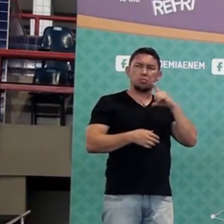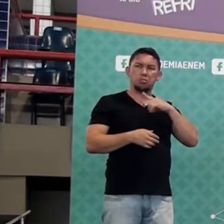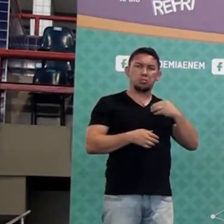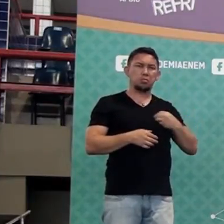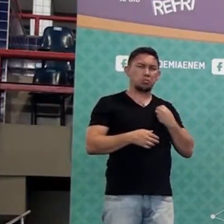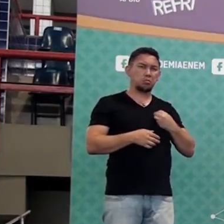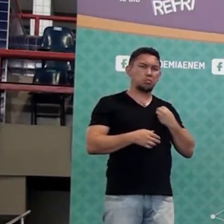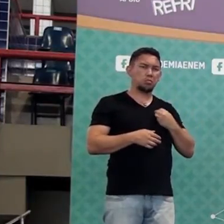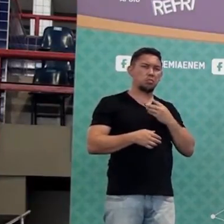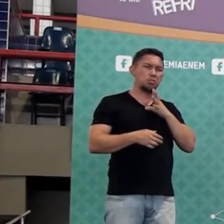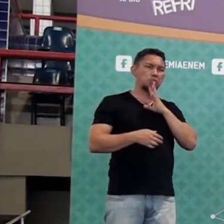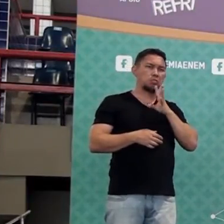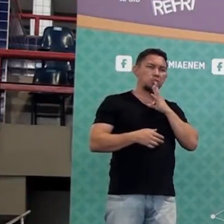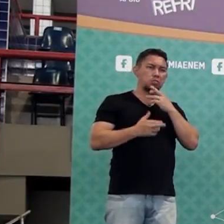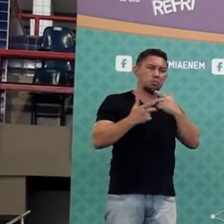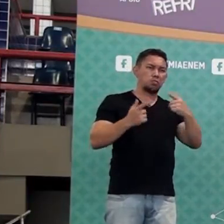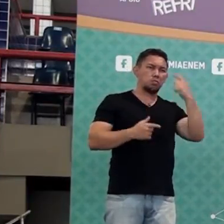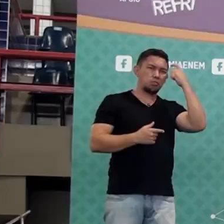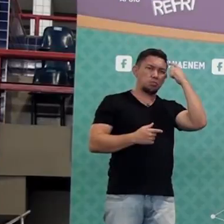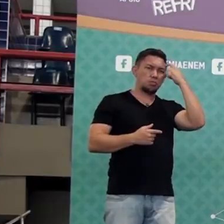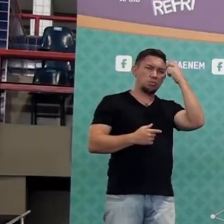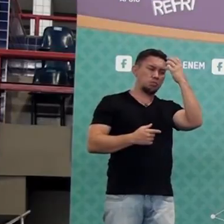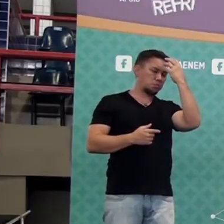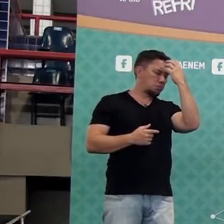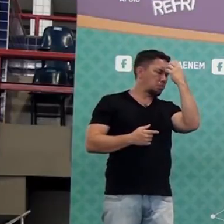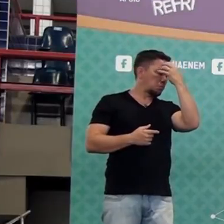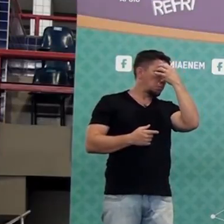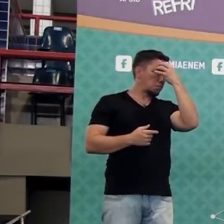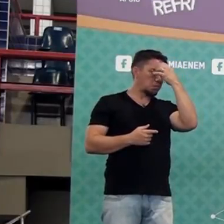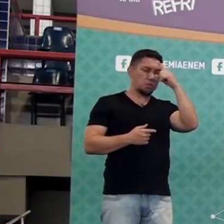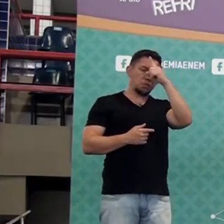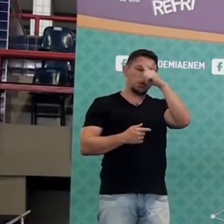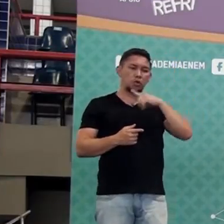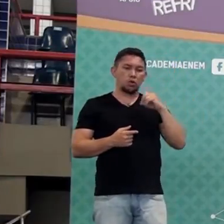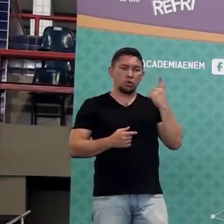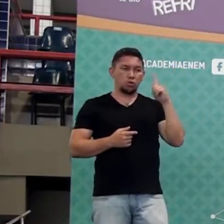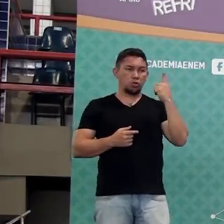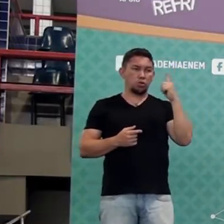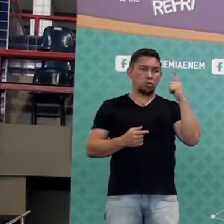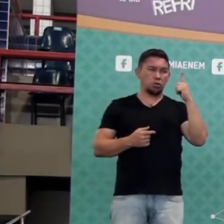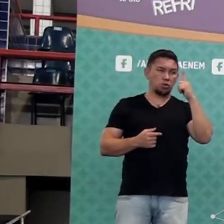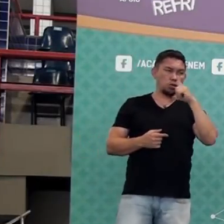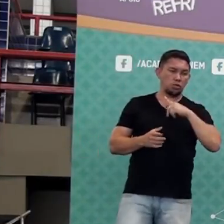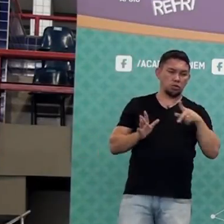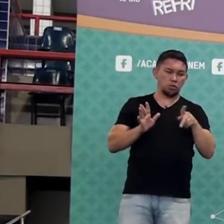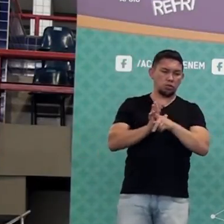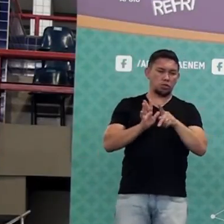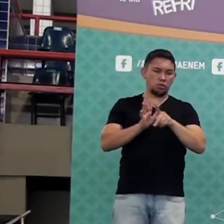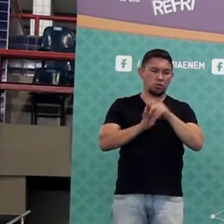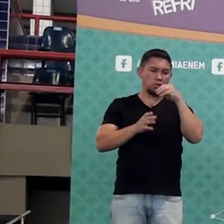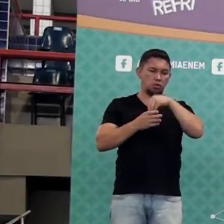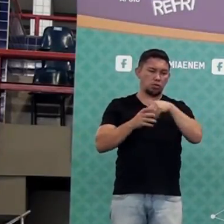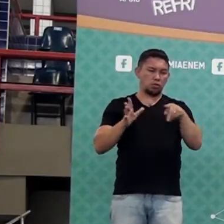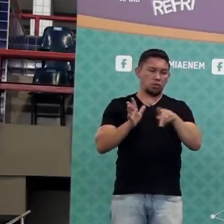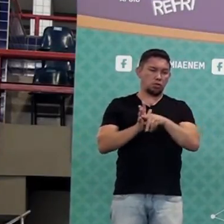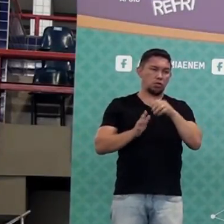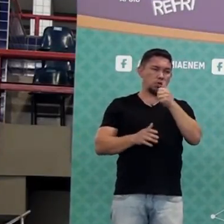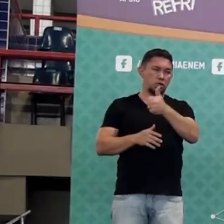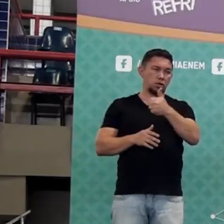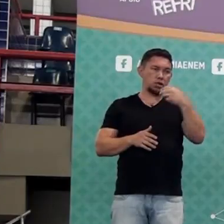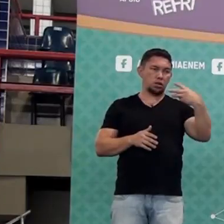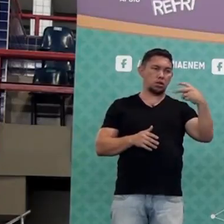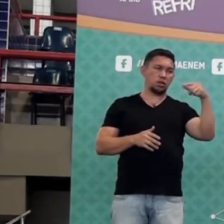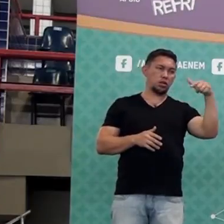vivo nessa época, já conhecia, já era gente, já se entendia. Goiânia, professor, o Césio 137, não foi